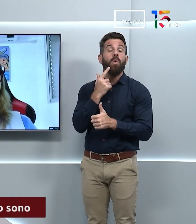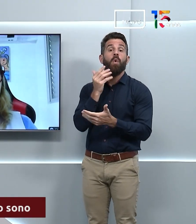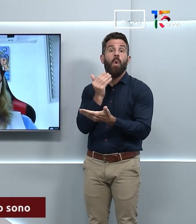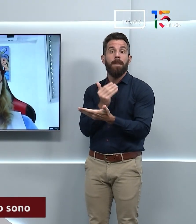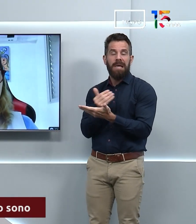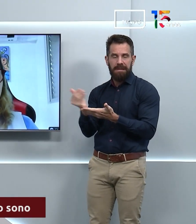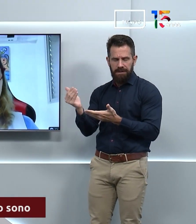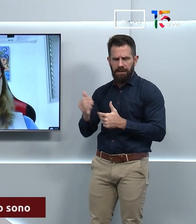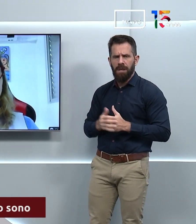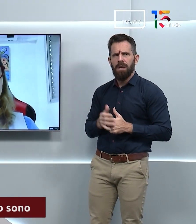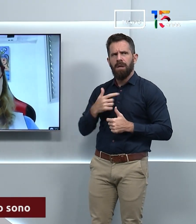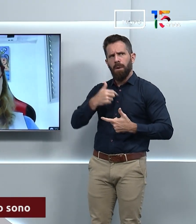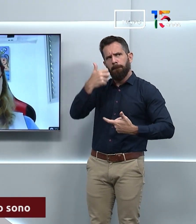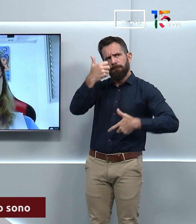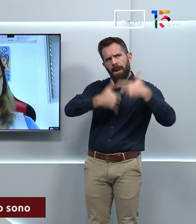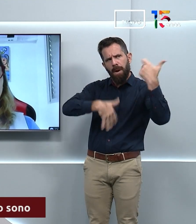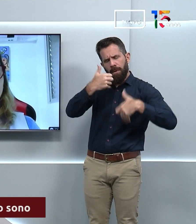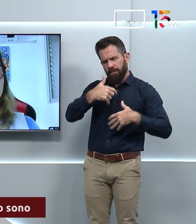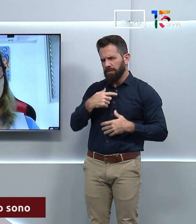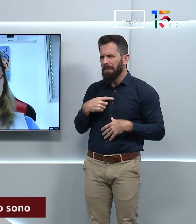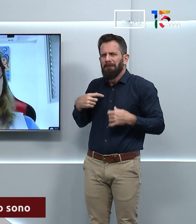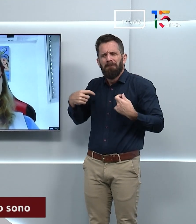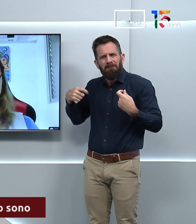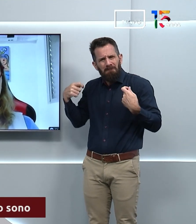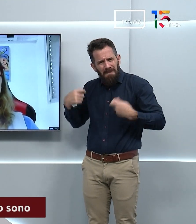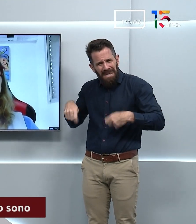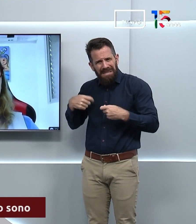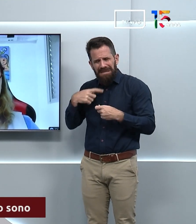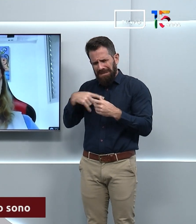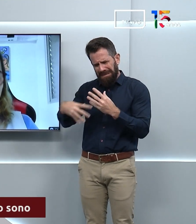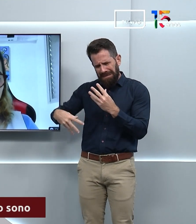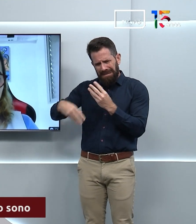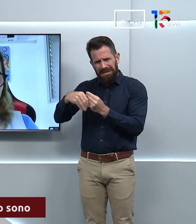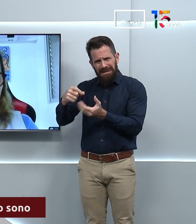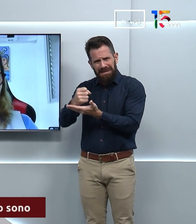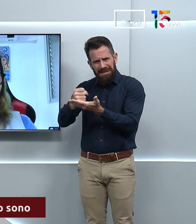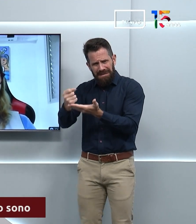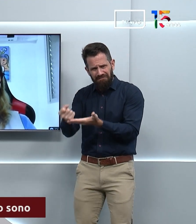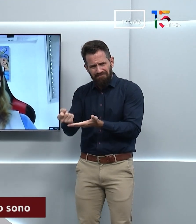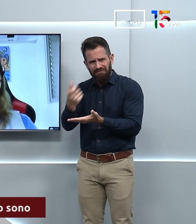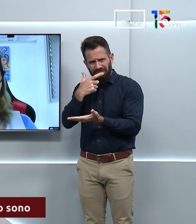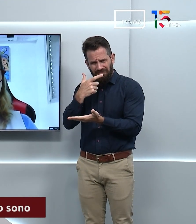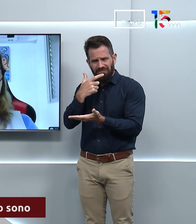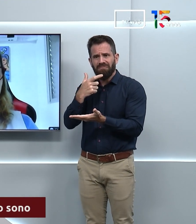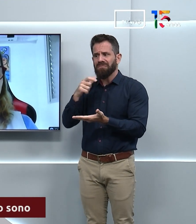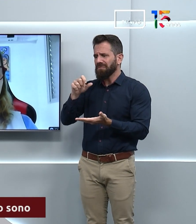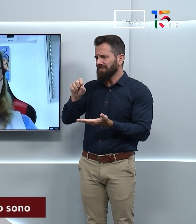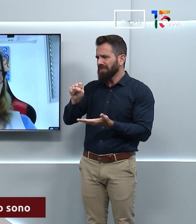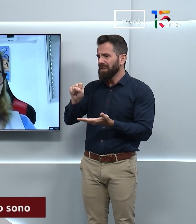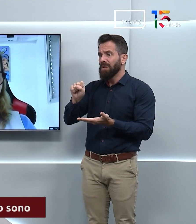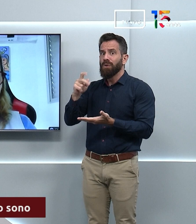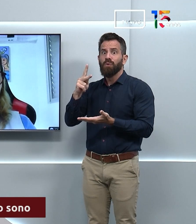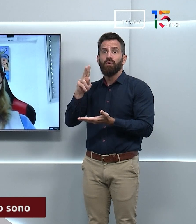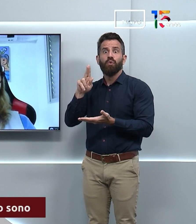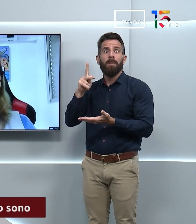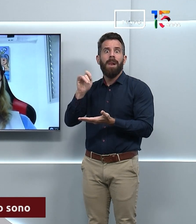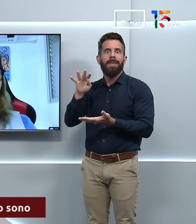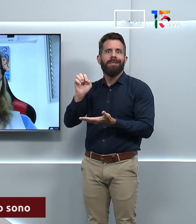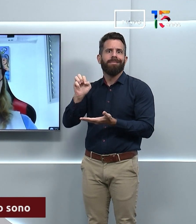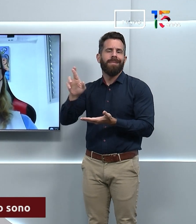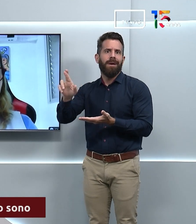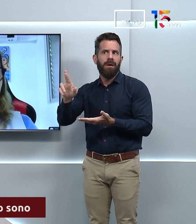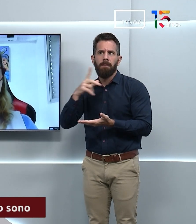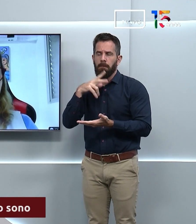é necessário que a gente suplemente melatonina em determinados casos? Essa suplementação, ela é indicada e